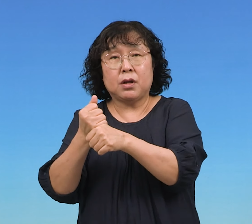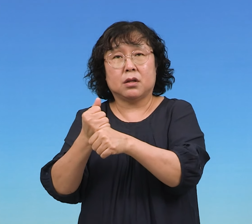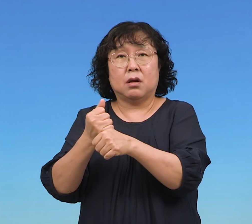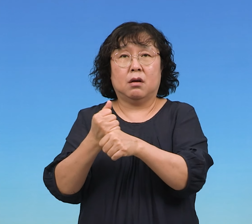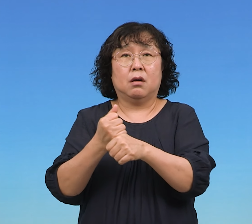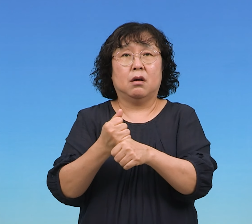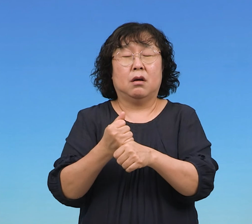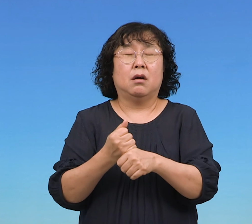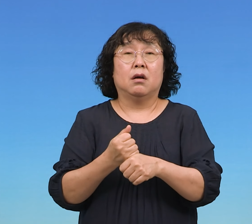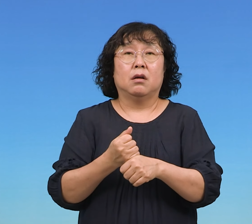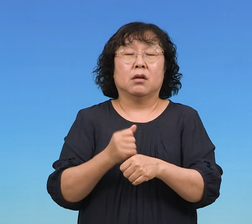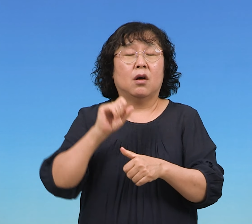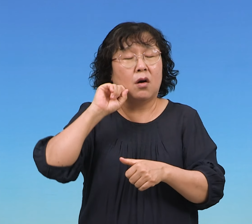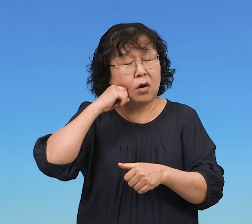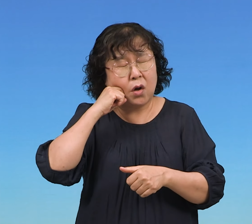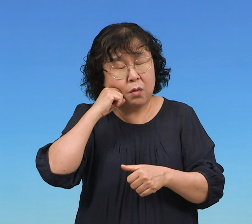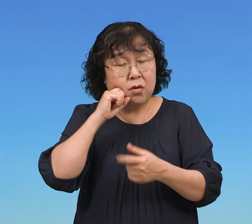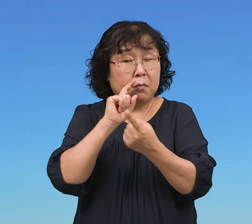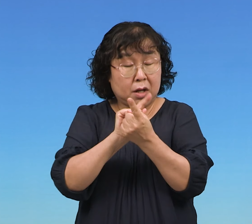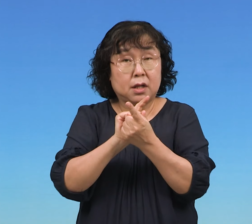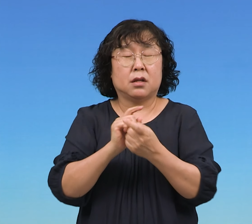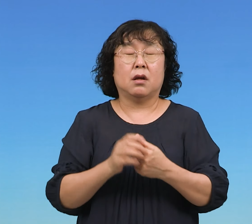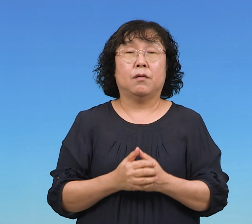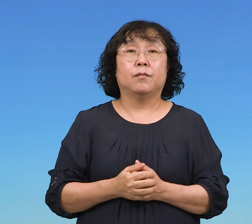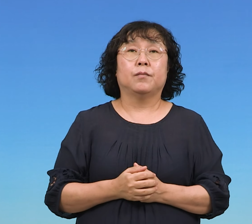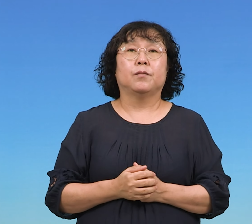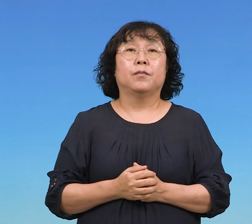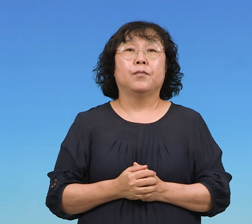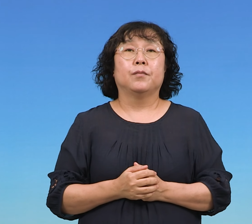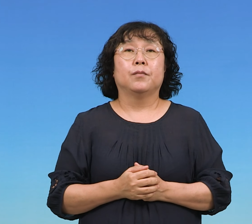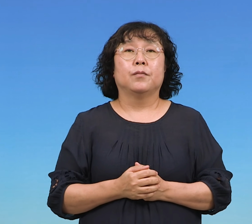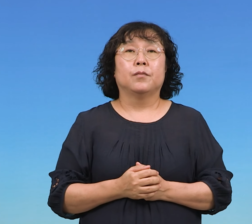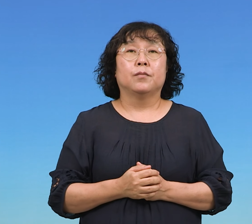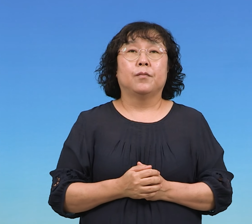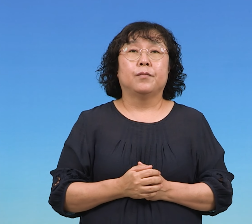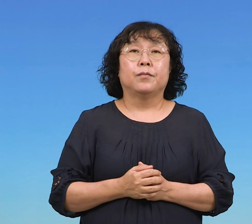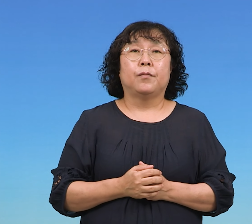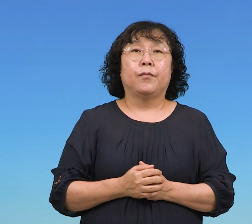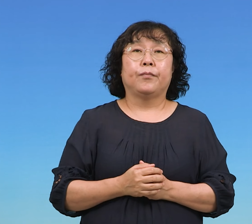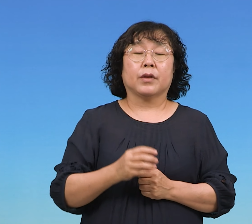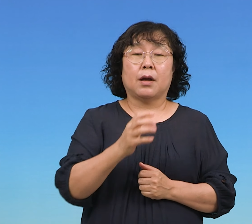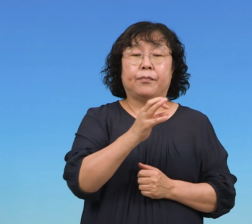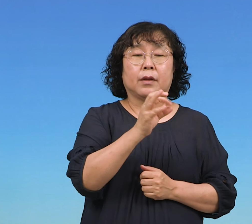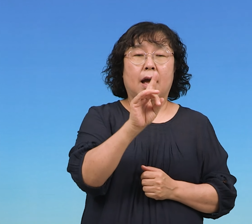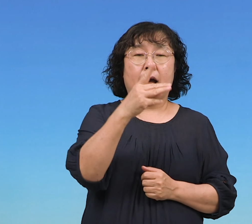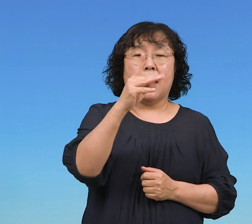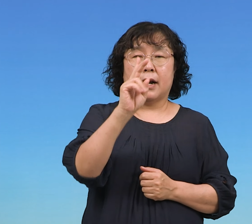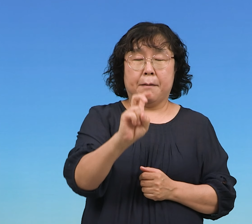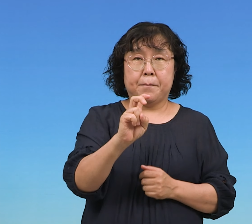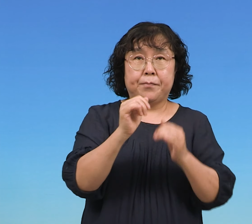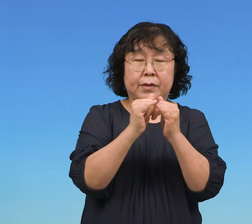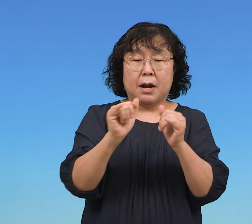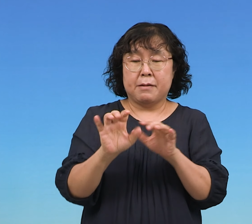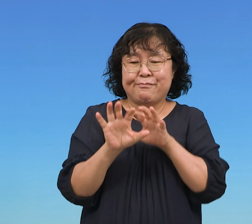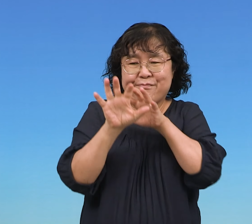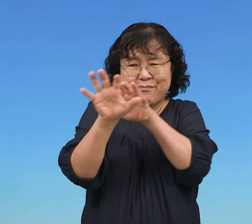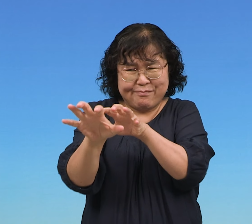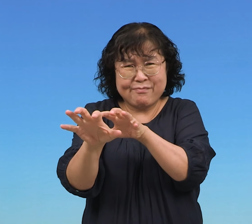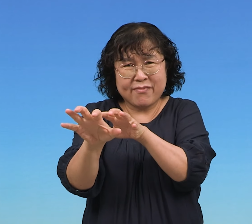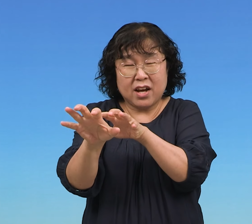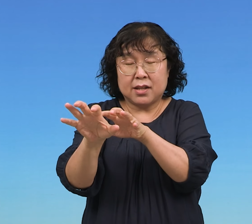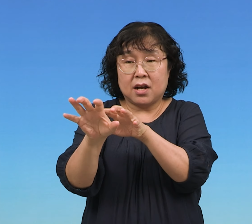중입니다. 제가 어느 글에 보니까 여기 나와 있는 전에 아람 사람이 떼를 지어서 이스라엘 땅에서